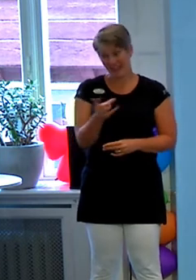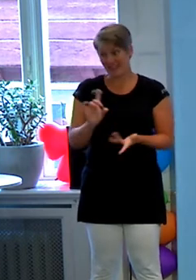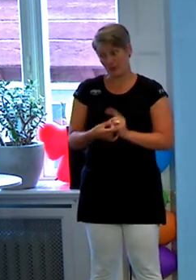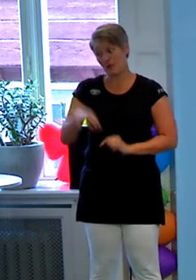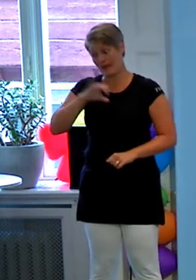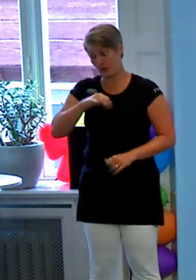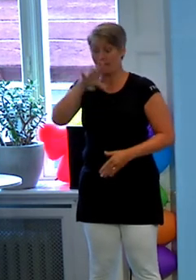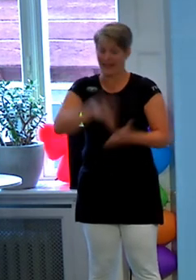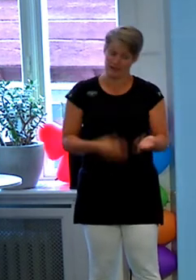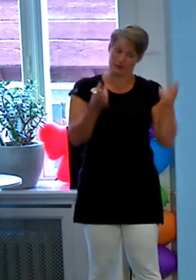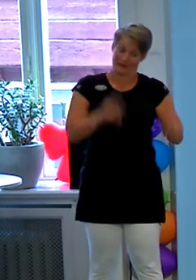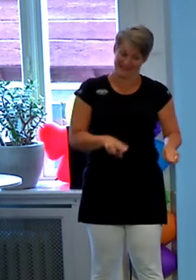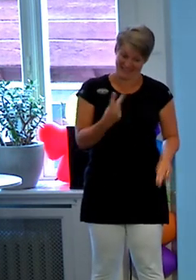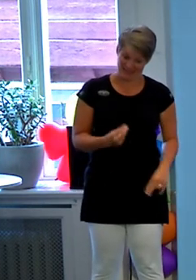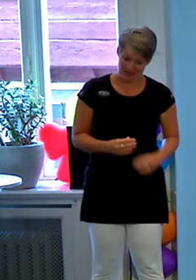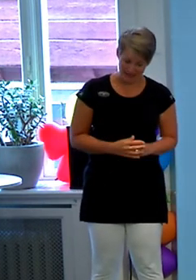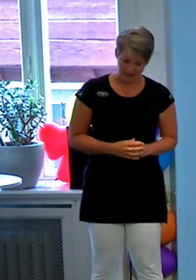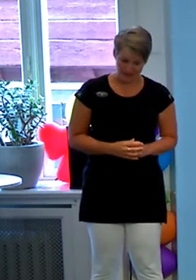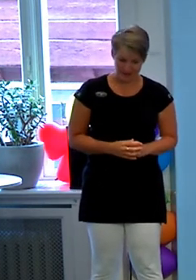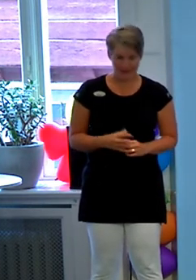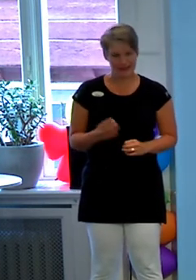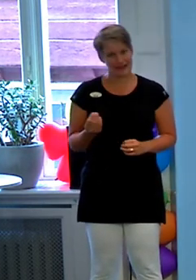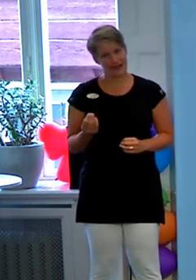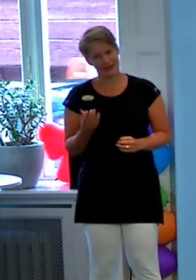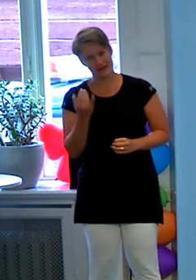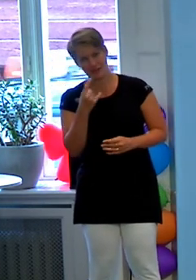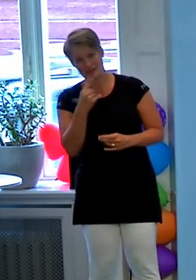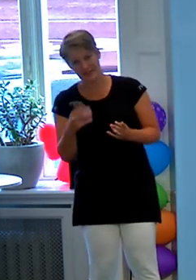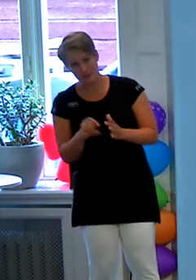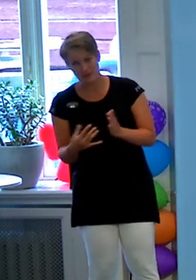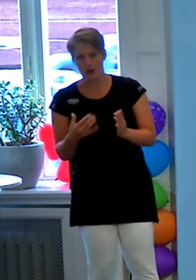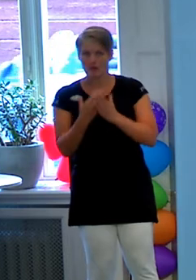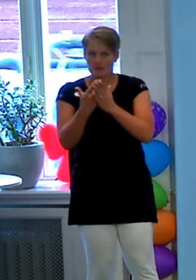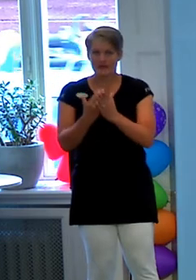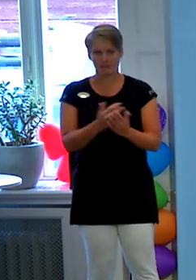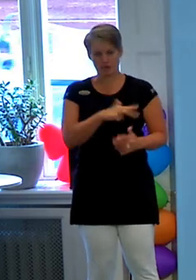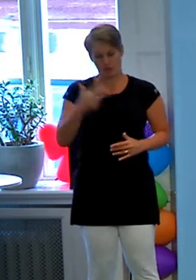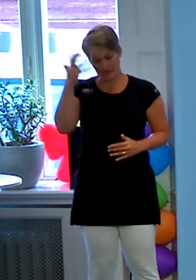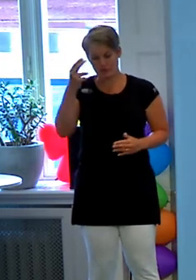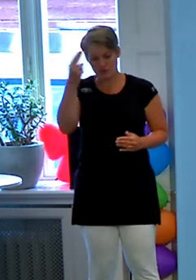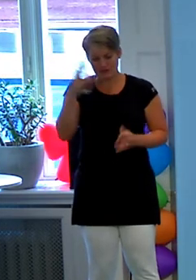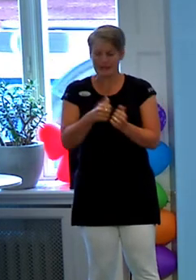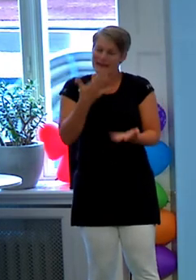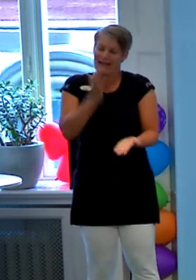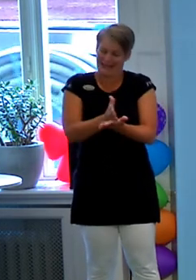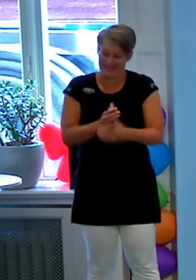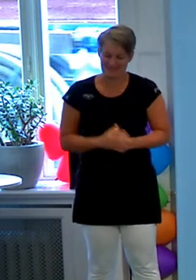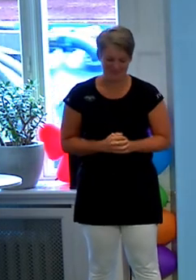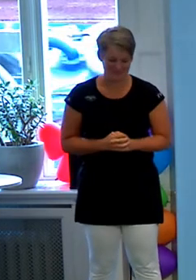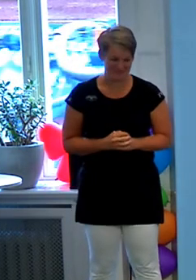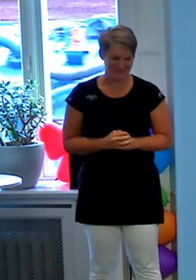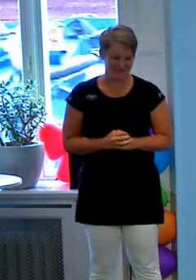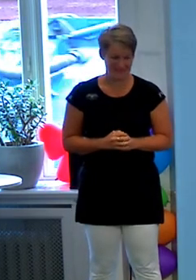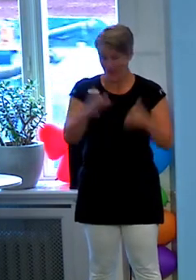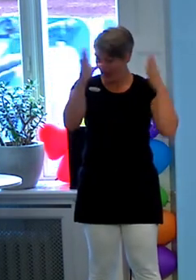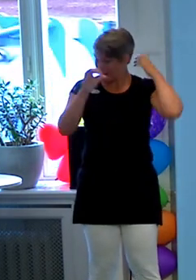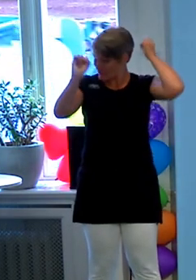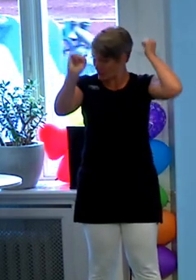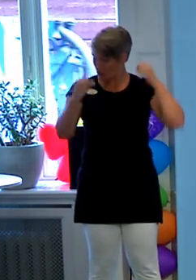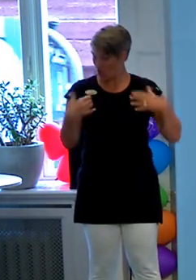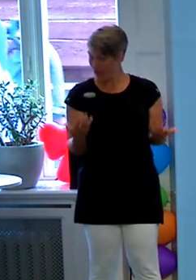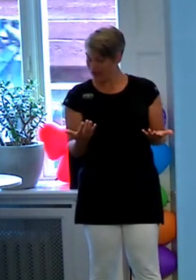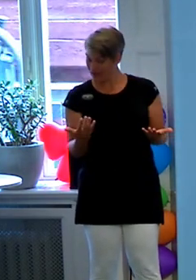än juridik. Det får jag inte säga för Köpenhamns universitet, men du har rätt. Ja. Men att vara ambassadör, är